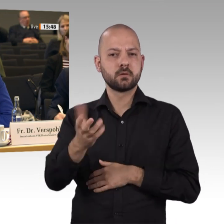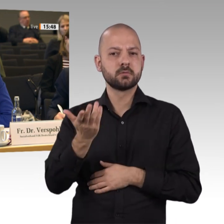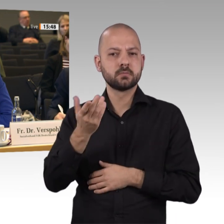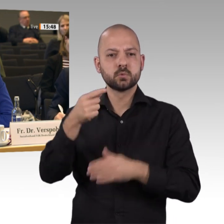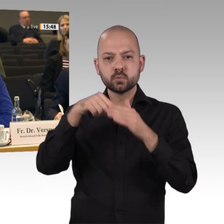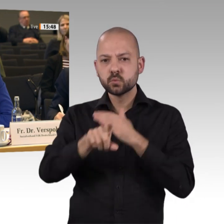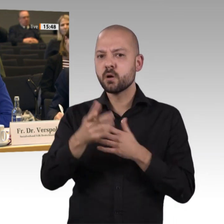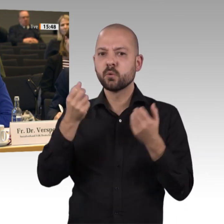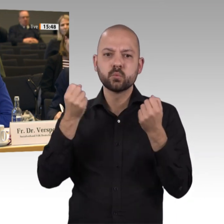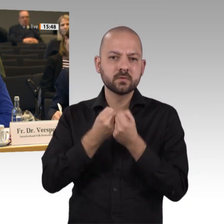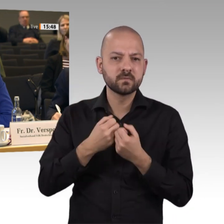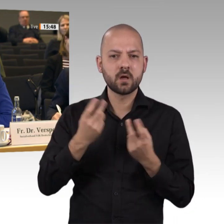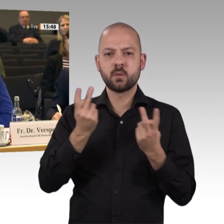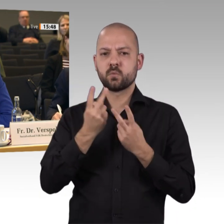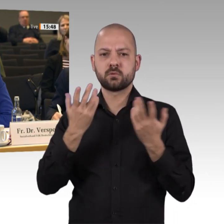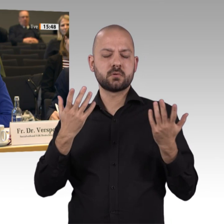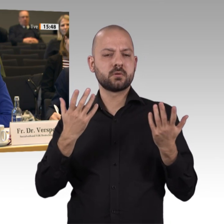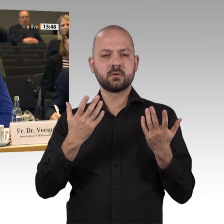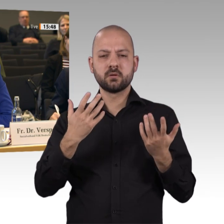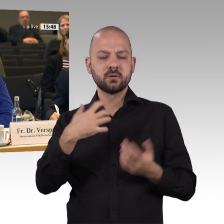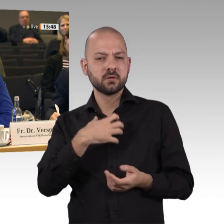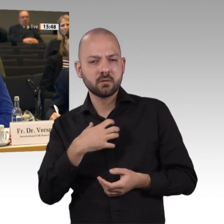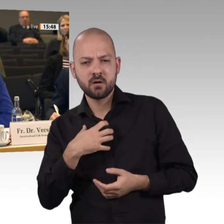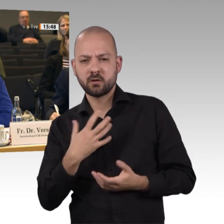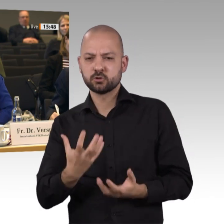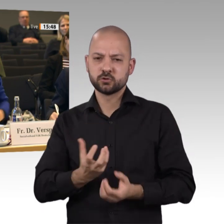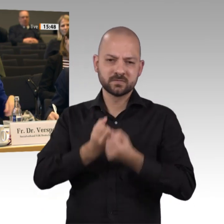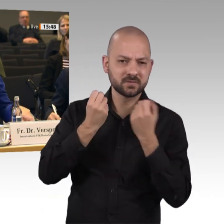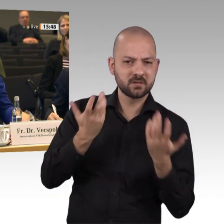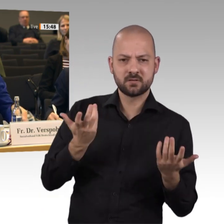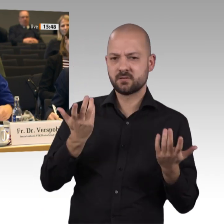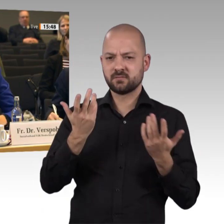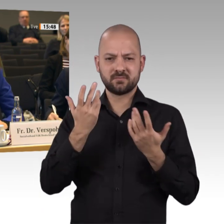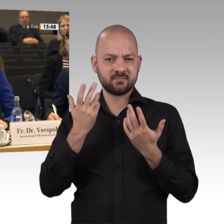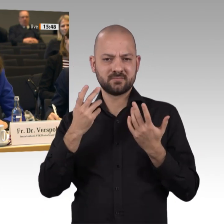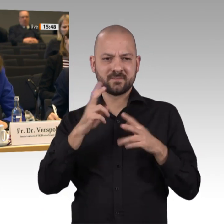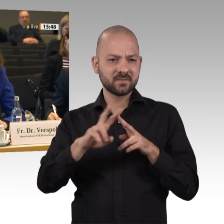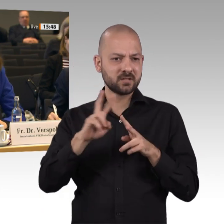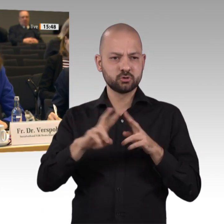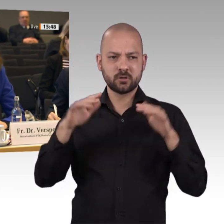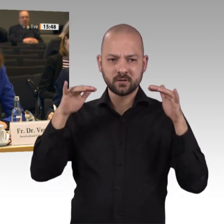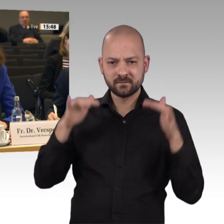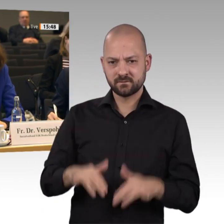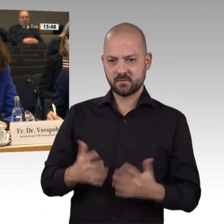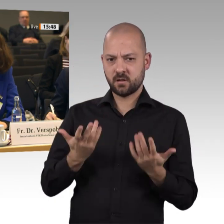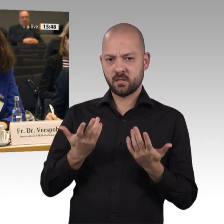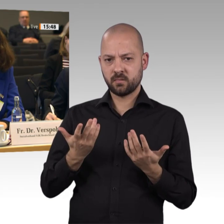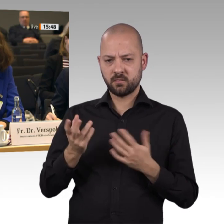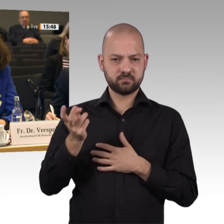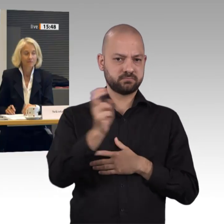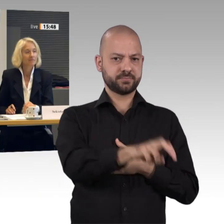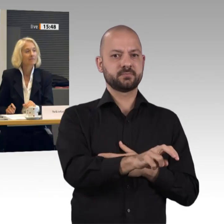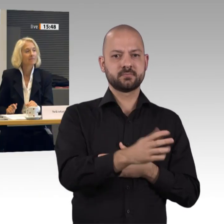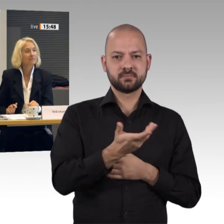nicht mehr ausüben können, dass die nicht nur eine Weiterbildung erhalten, sondern nochmal mit dem Budget für Ausbildung eine zweite Chance. Dankeschön,